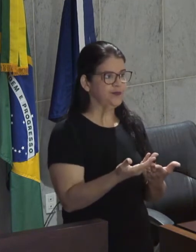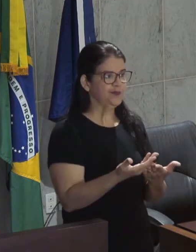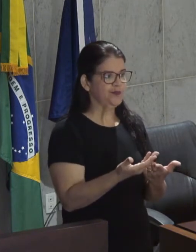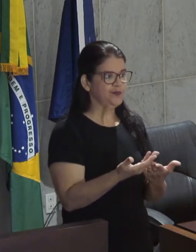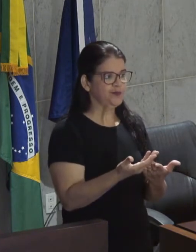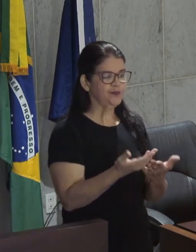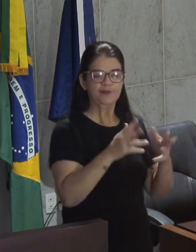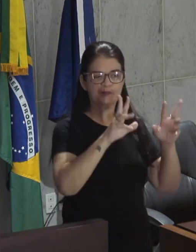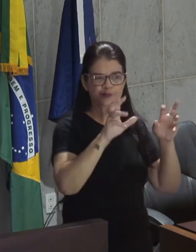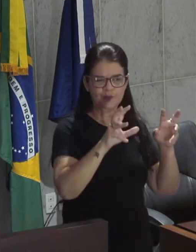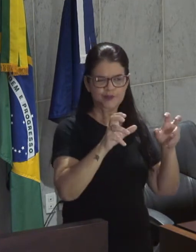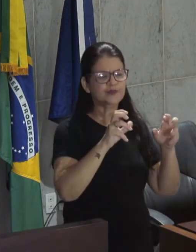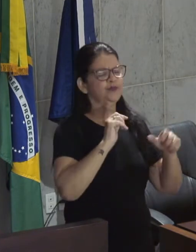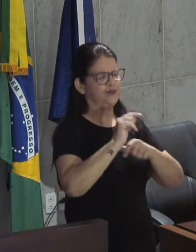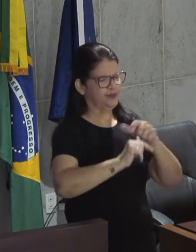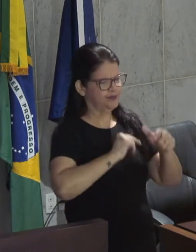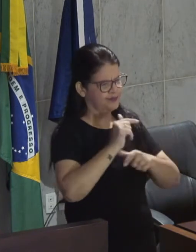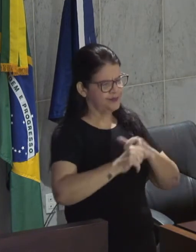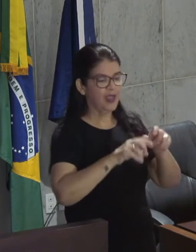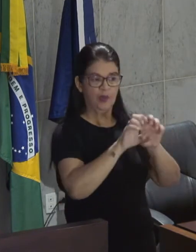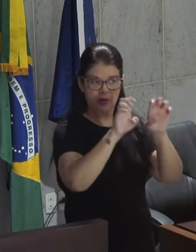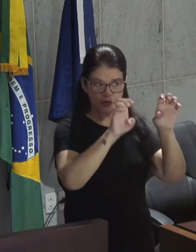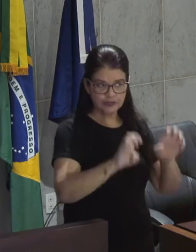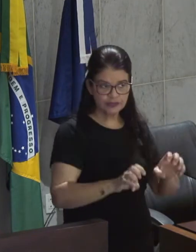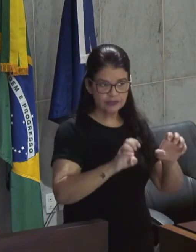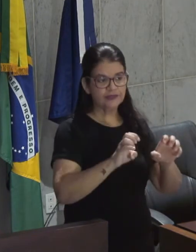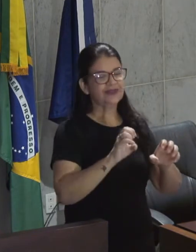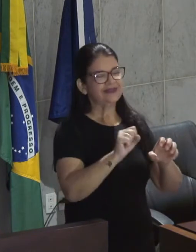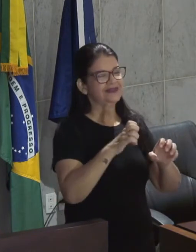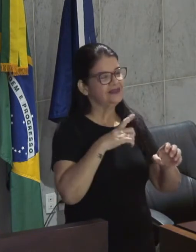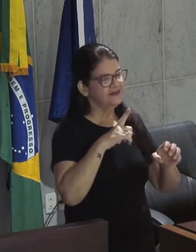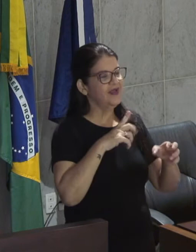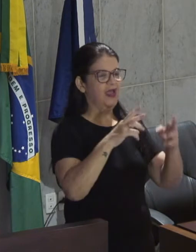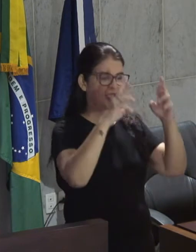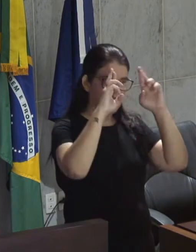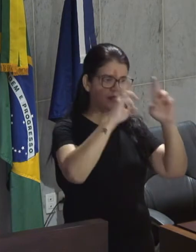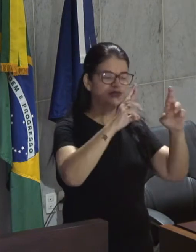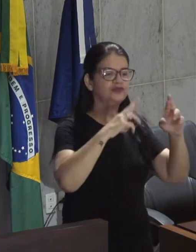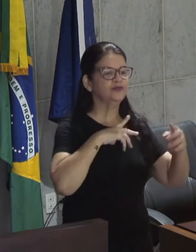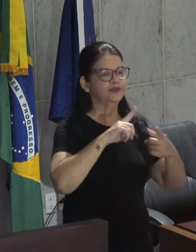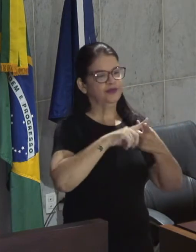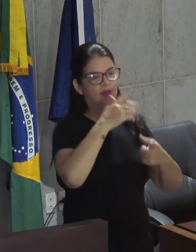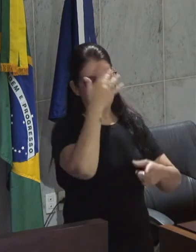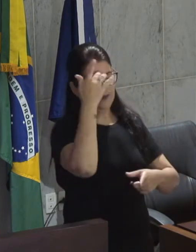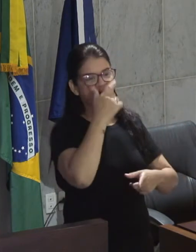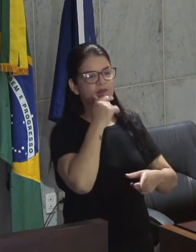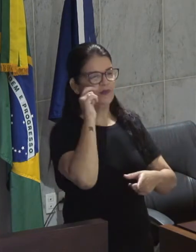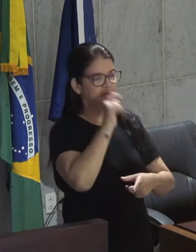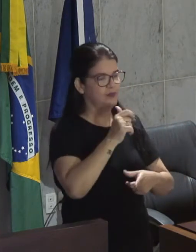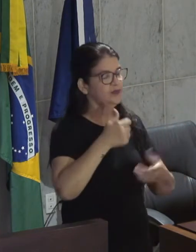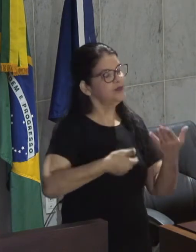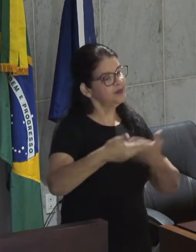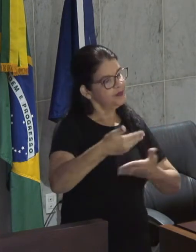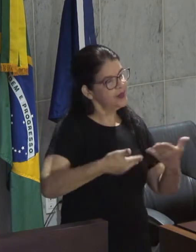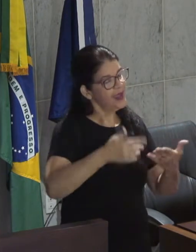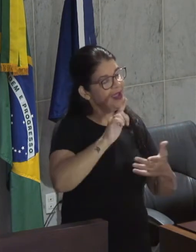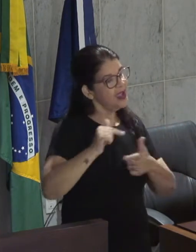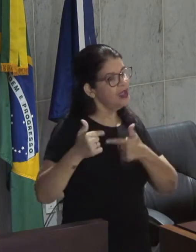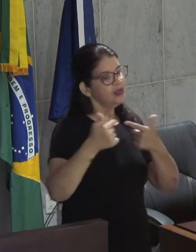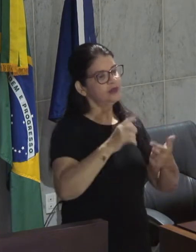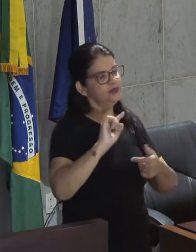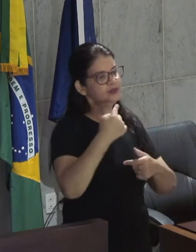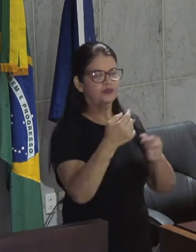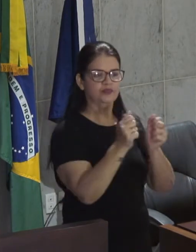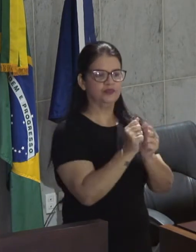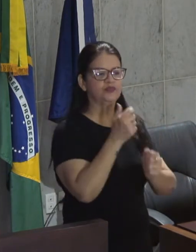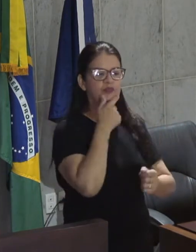uma condição de trabalho, se tiver estrutura, se tiver respeito a esses servidores e servidoras, e essa é a nossa luta, junto